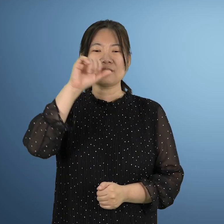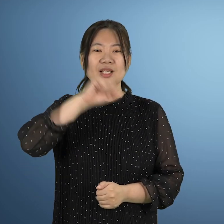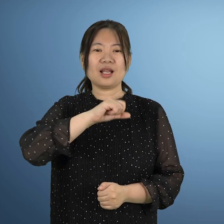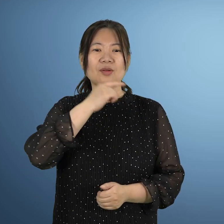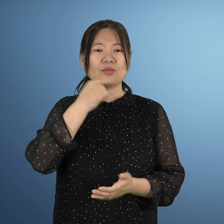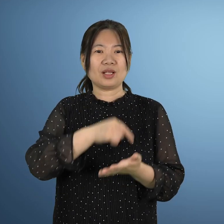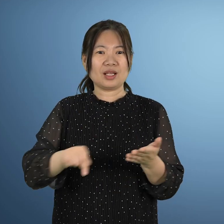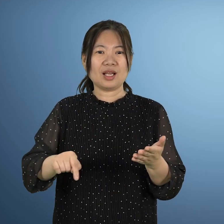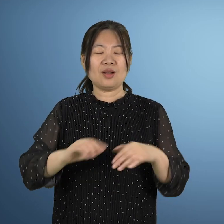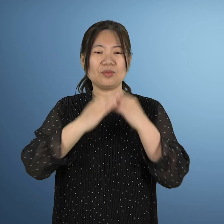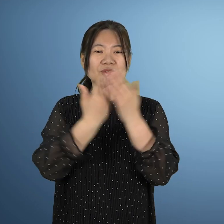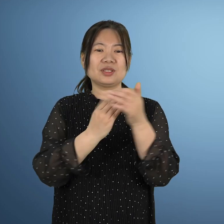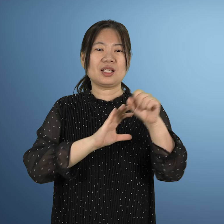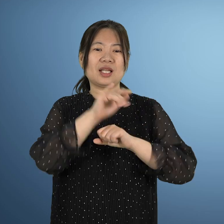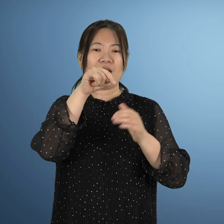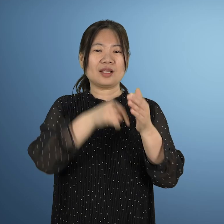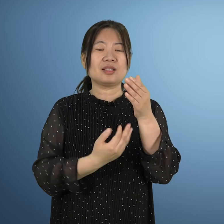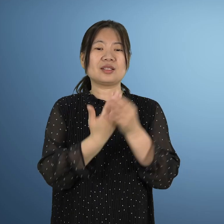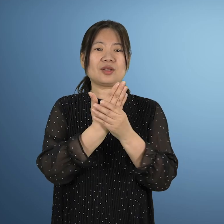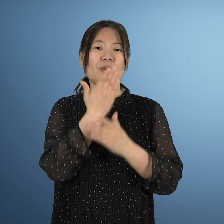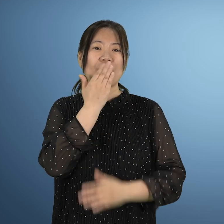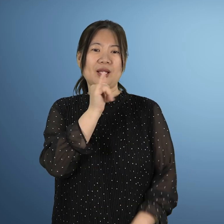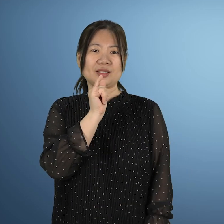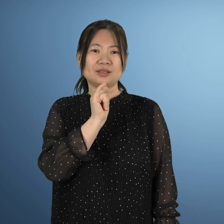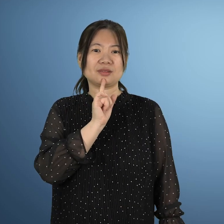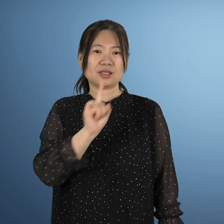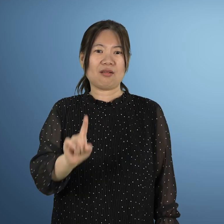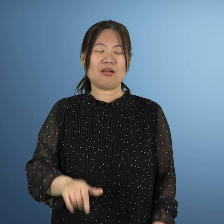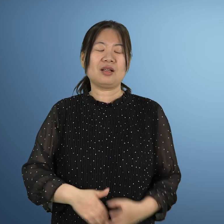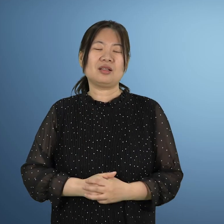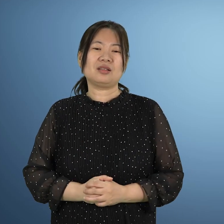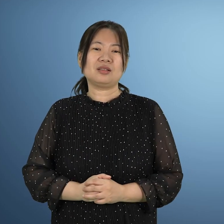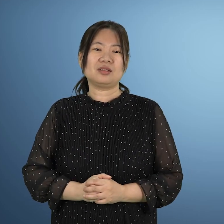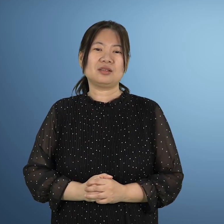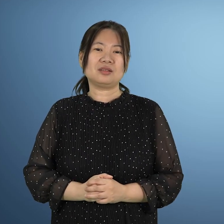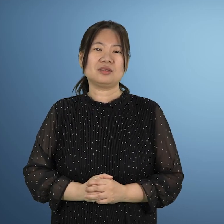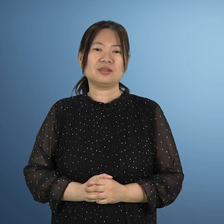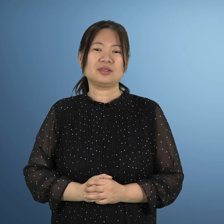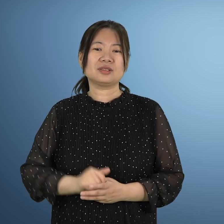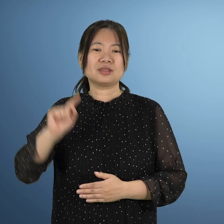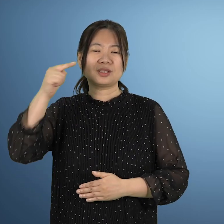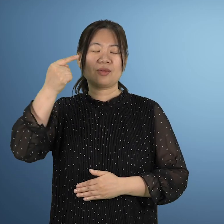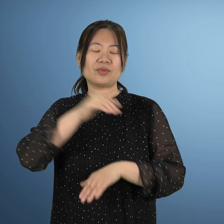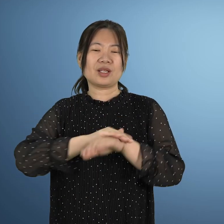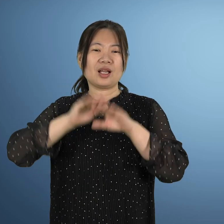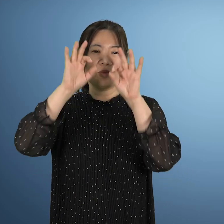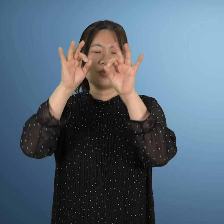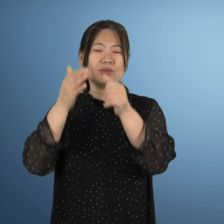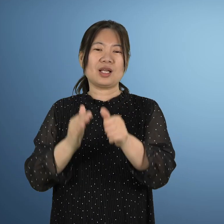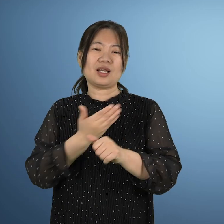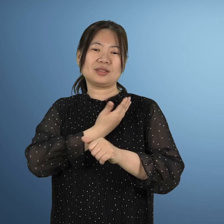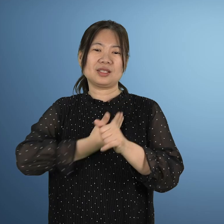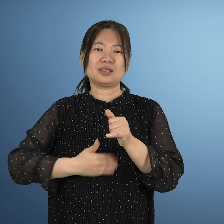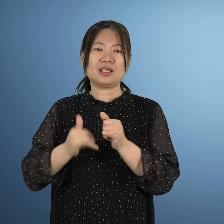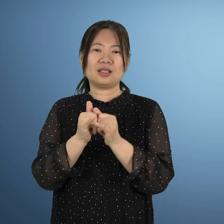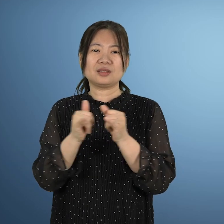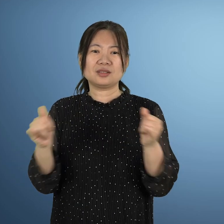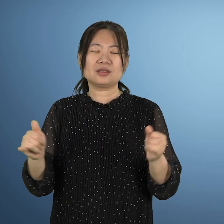재난이 전 세계적으로 일어났다 그 말이에요. 자, 그 다음 잘 보세요.